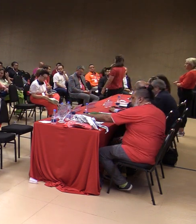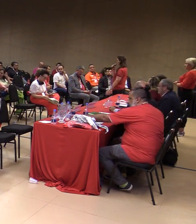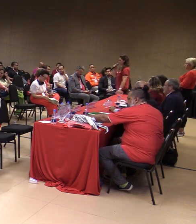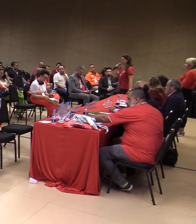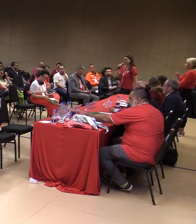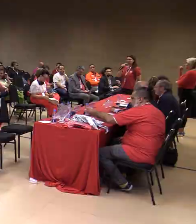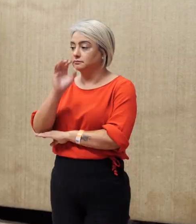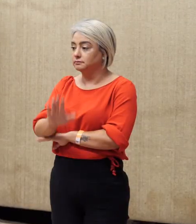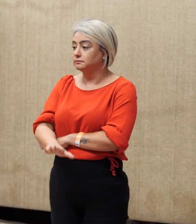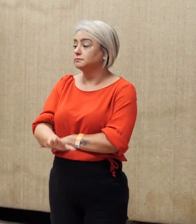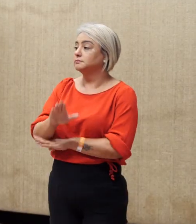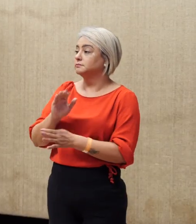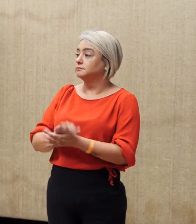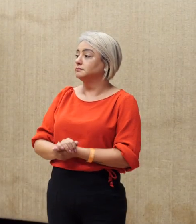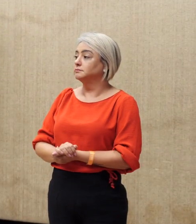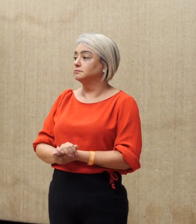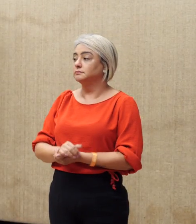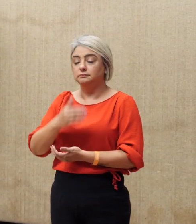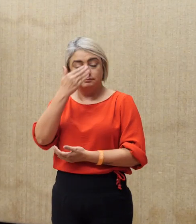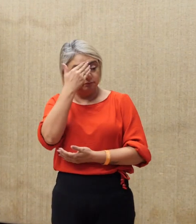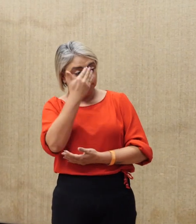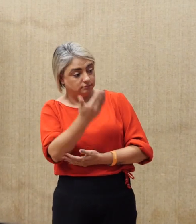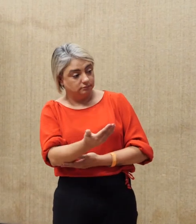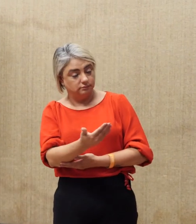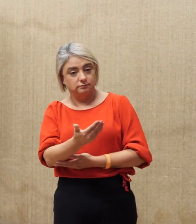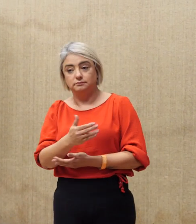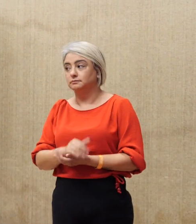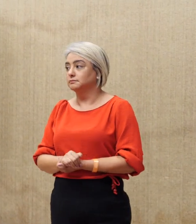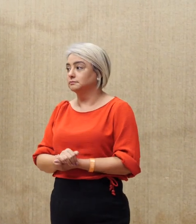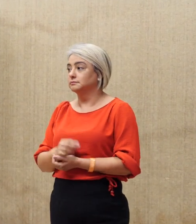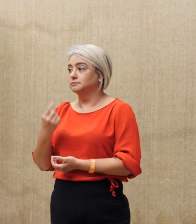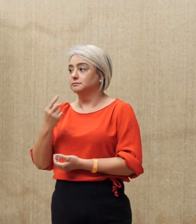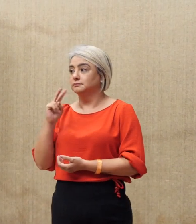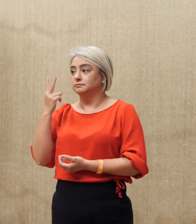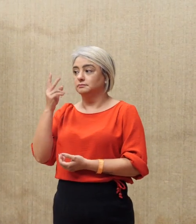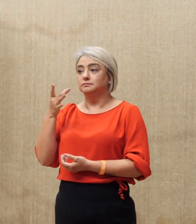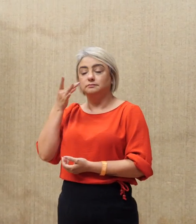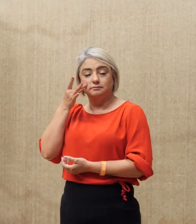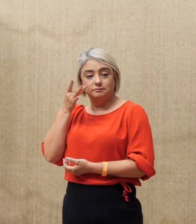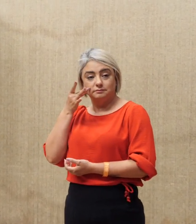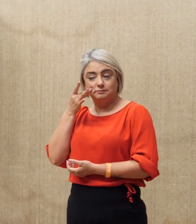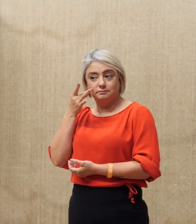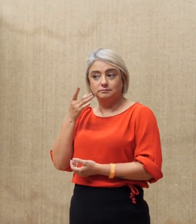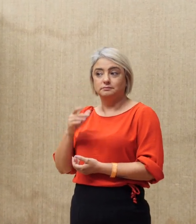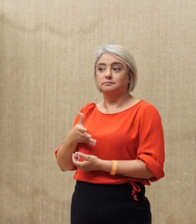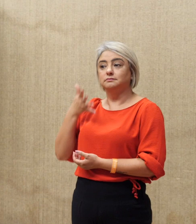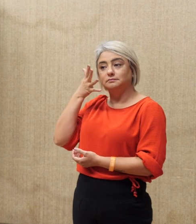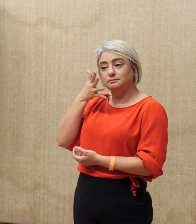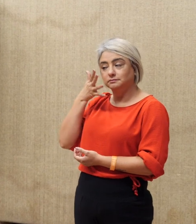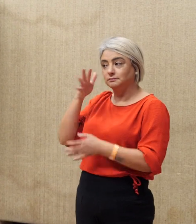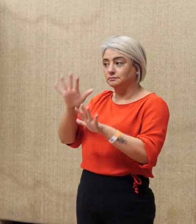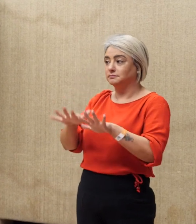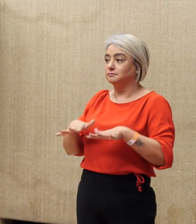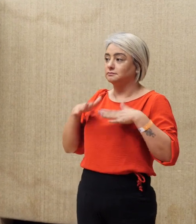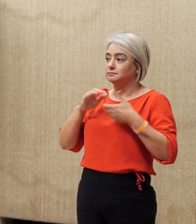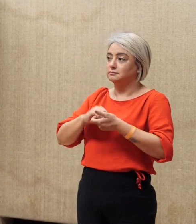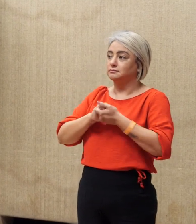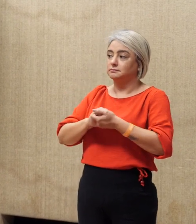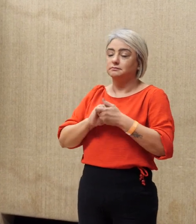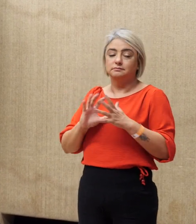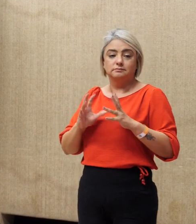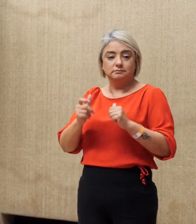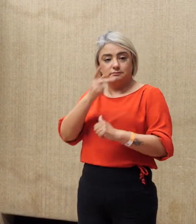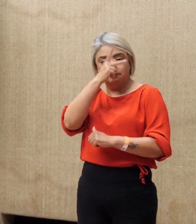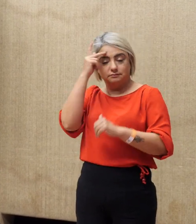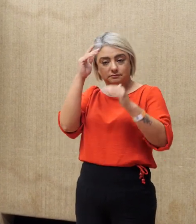Boa tarde, pessoal. Queria agradecer a exceção, a valorização da presença feminina aqui no evento, cumprimentar todas